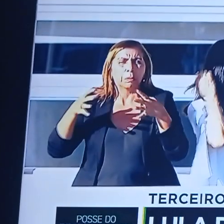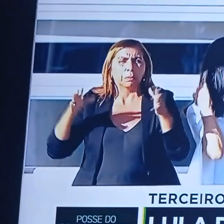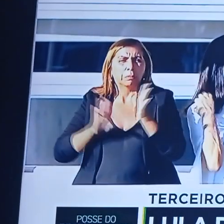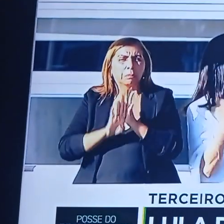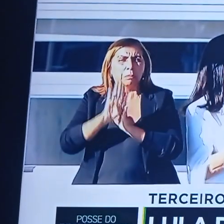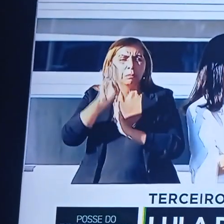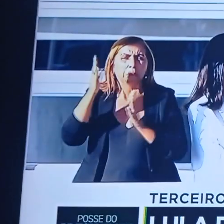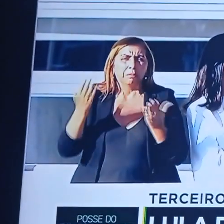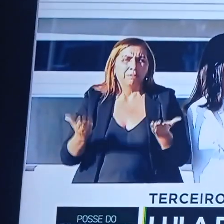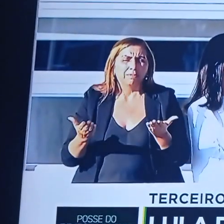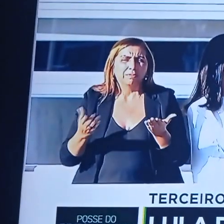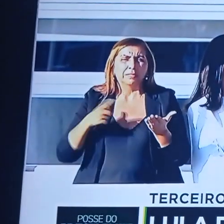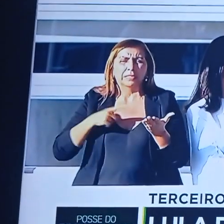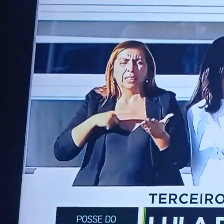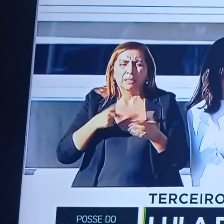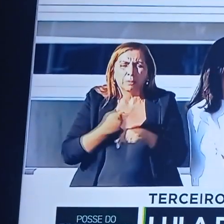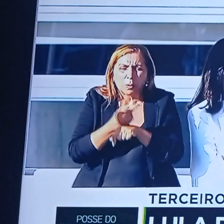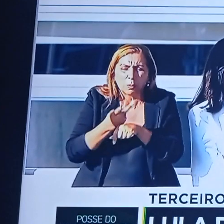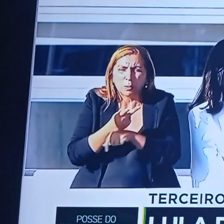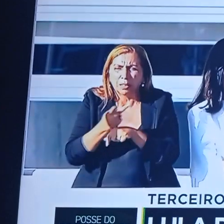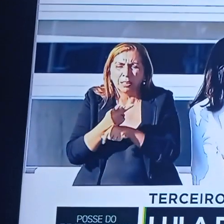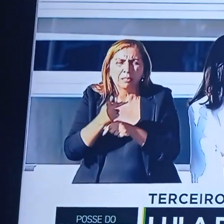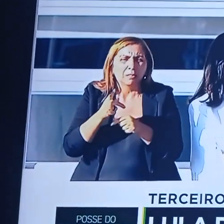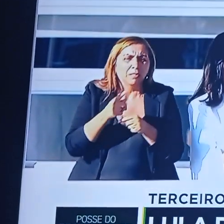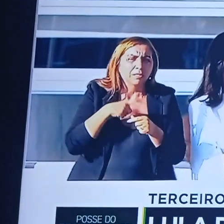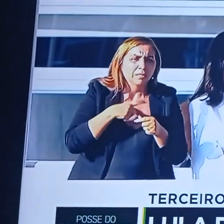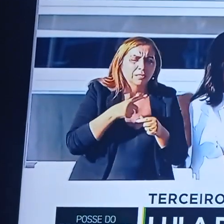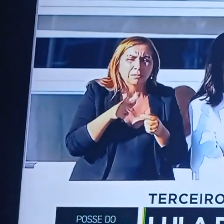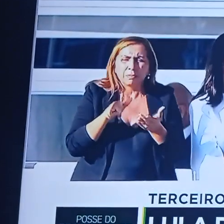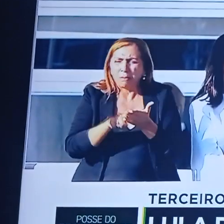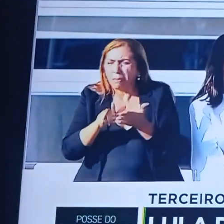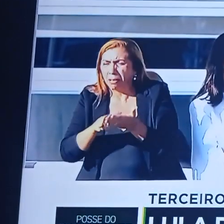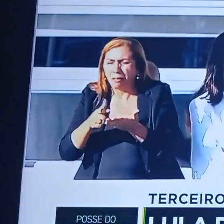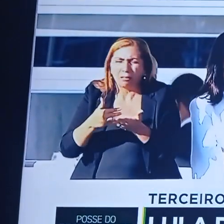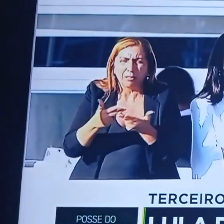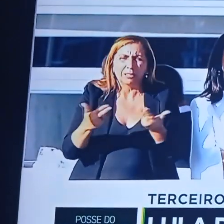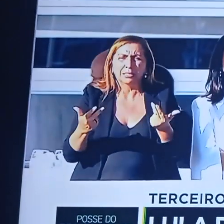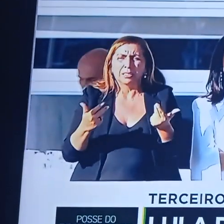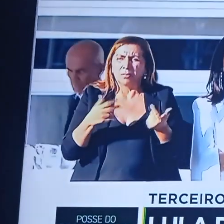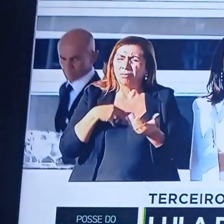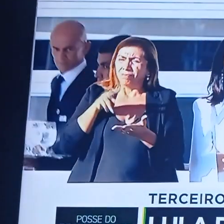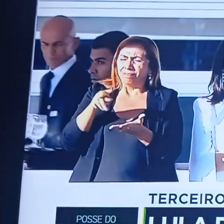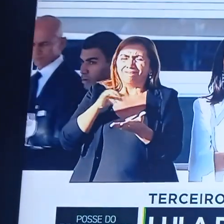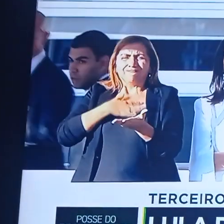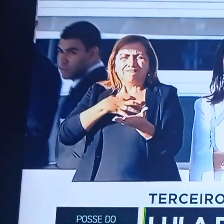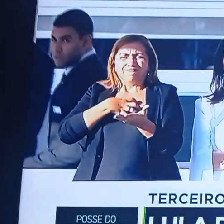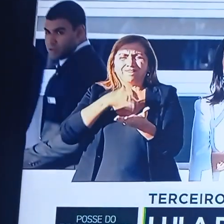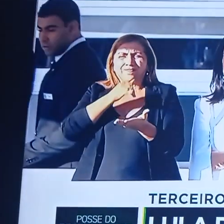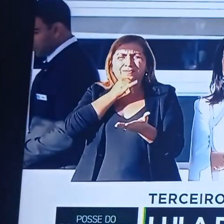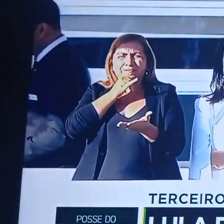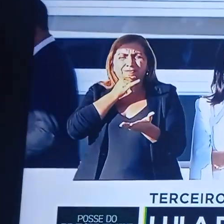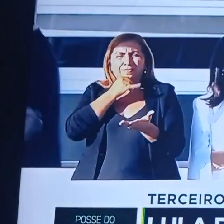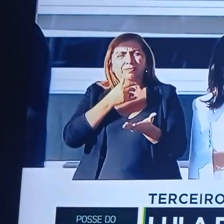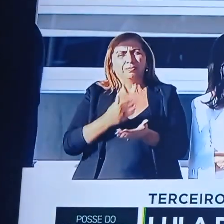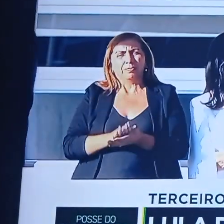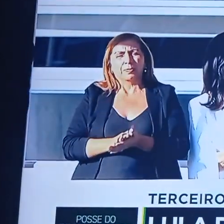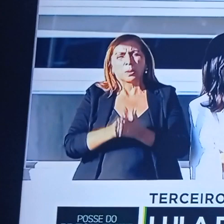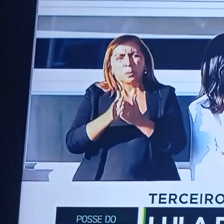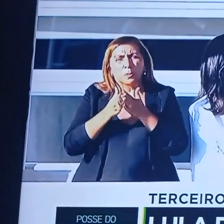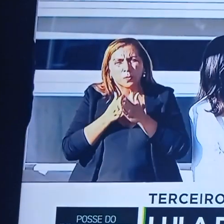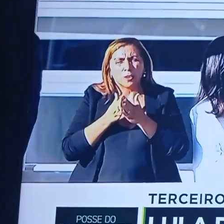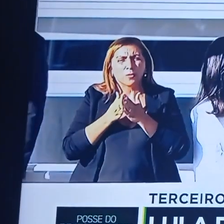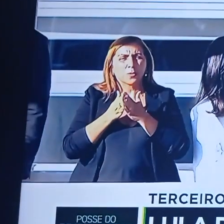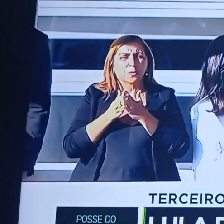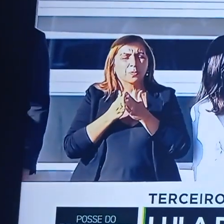semáforos cartazes de papelão com a frase que nos envergonha a todos: por favor, me